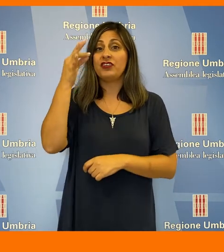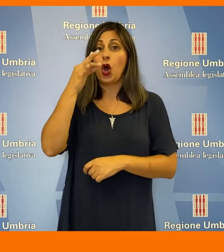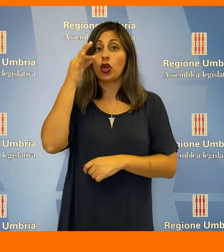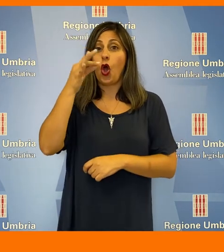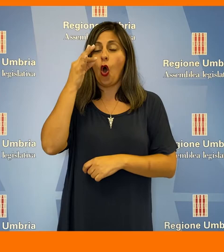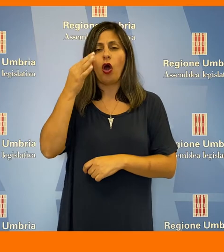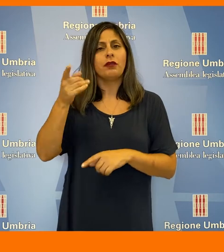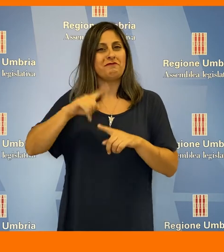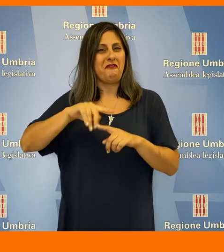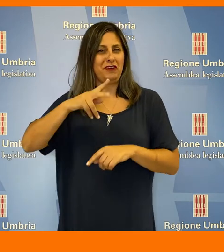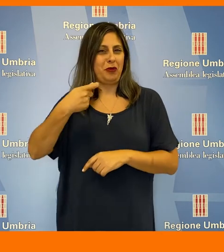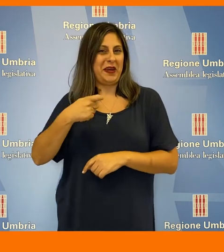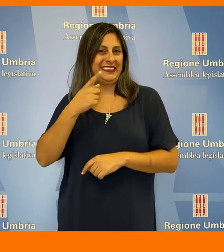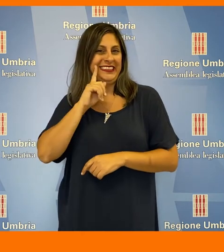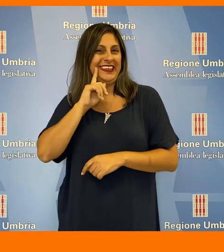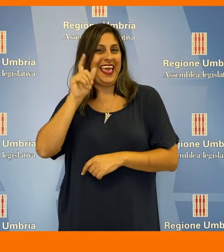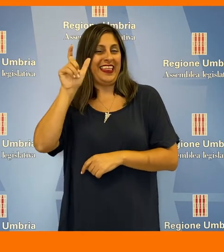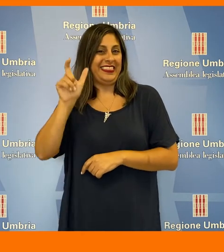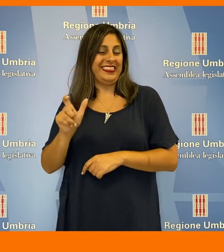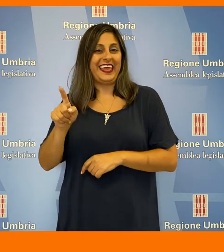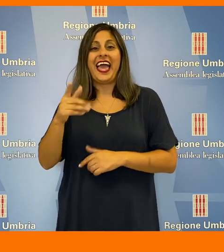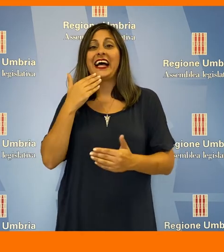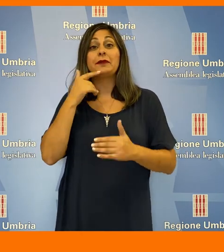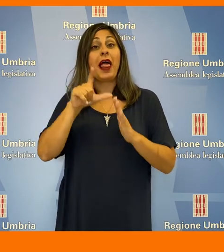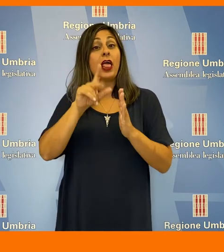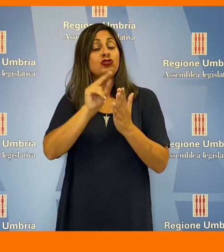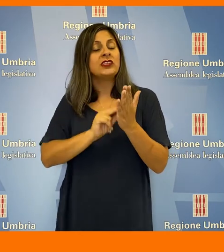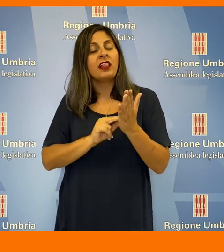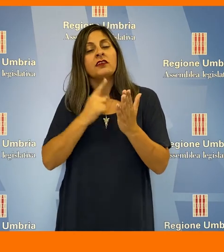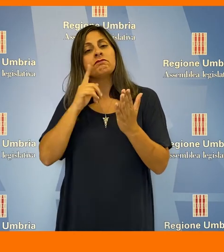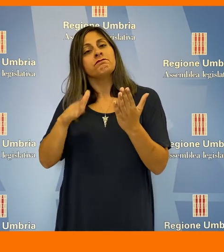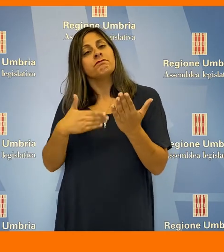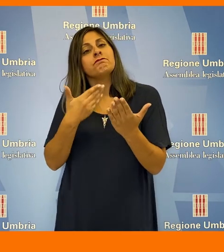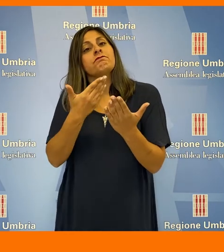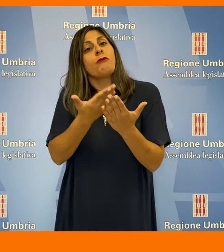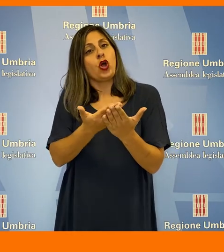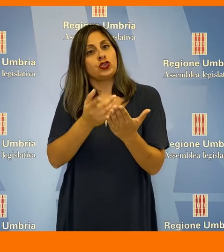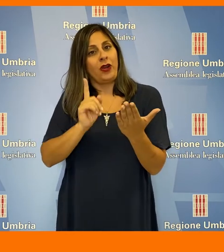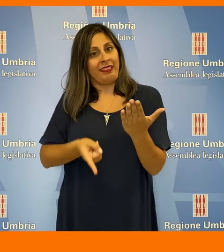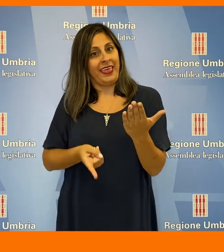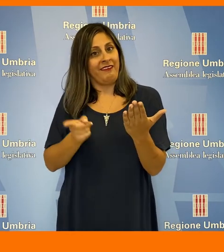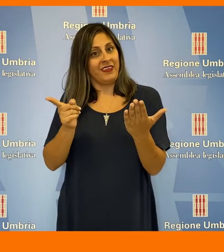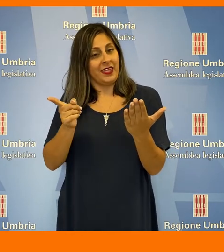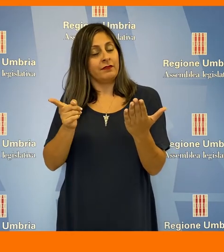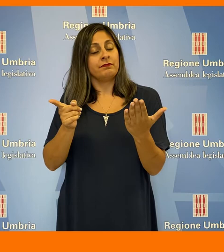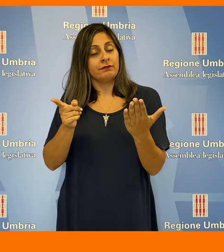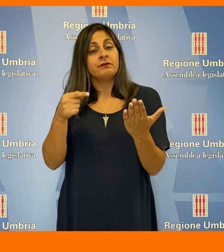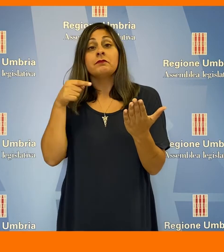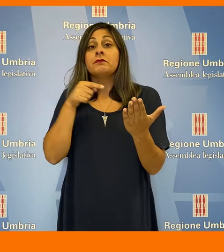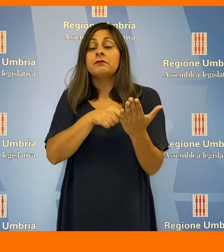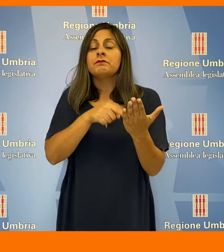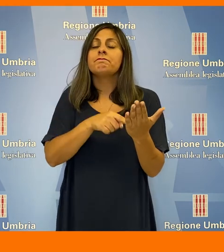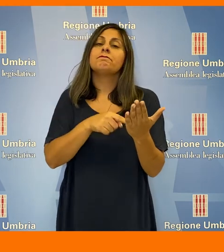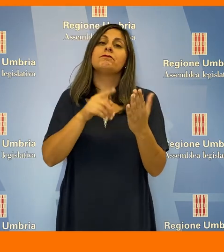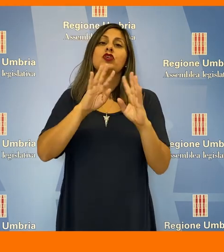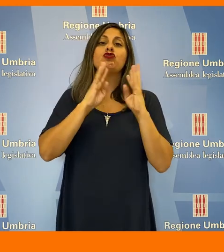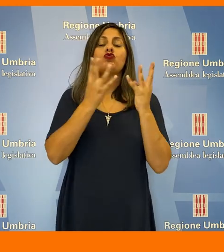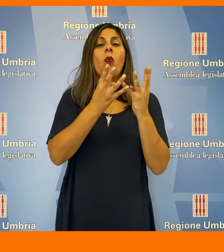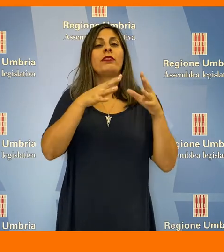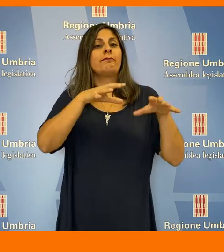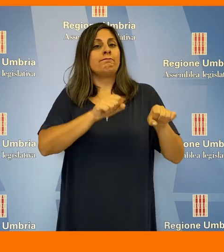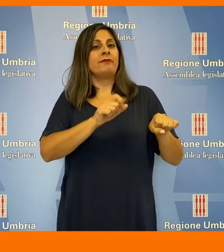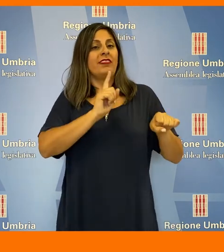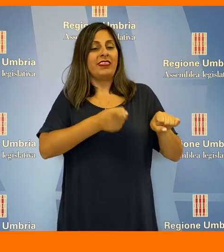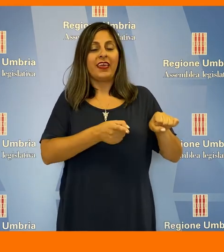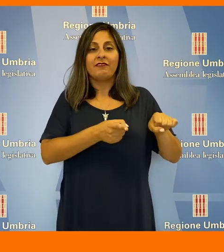Paola Fioroni, anche vicepresidente dell'Assemblea Legislativa, annuncia la presentazione di una mozione con la quale impegna la Giunta